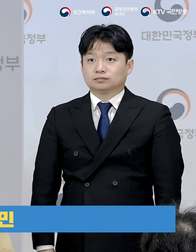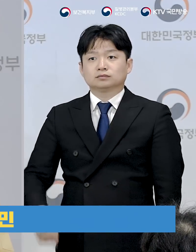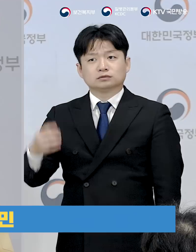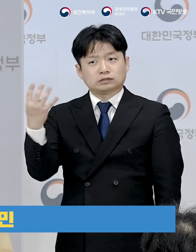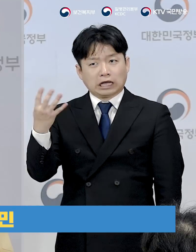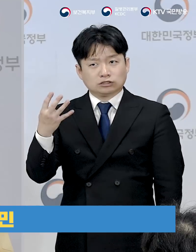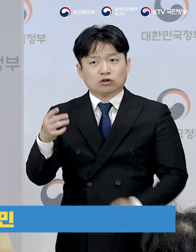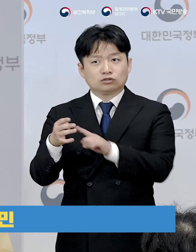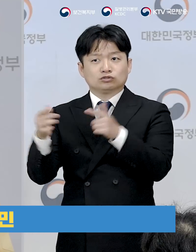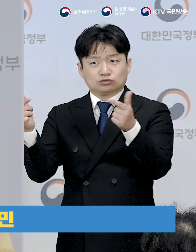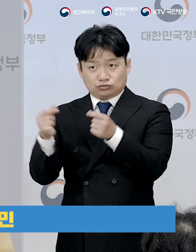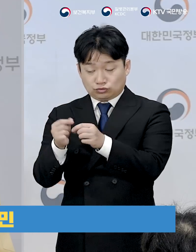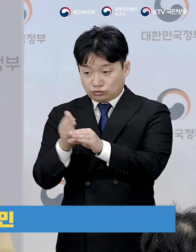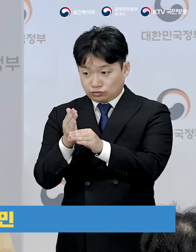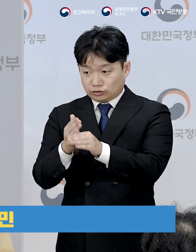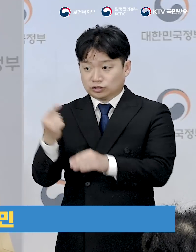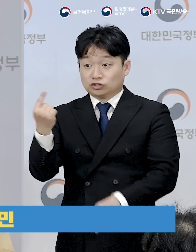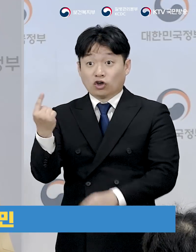그리고 그 4천 명 안에도